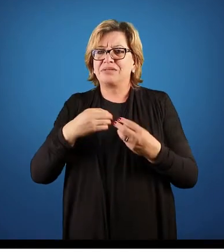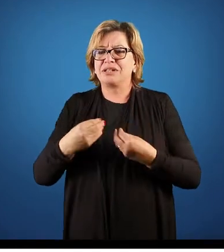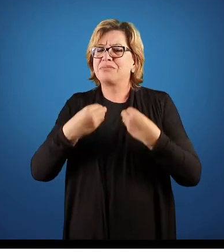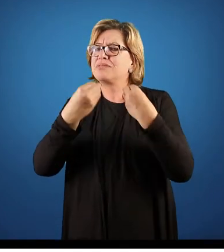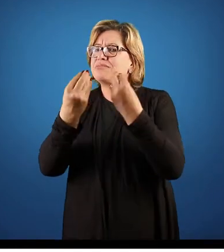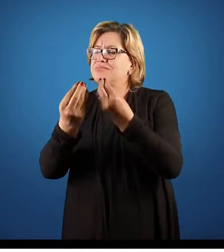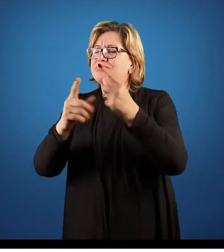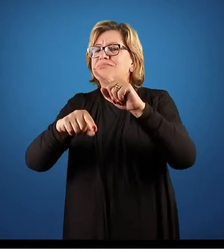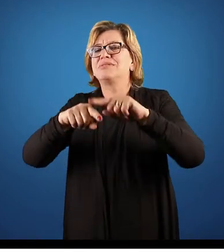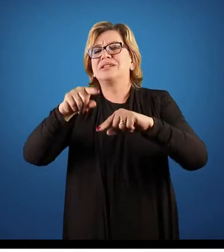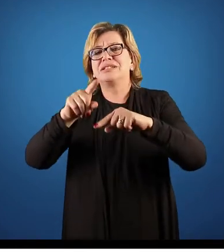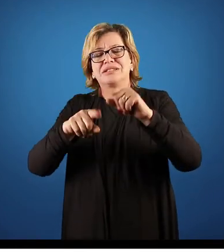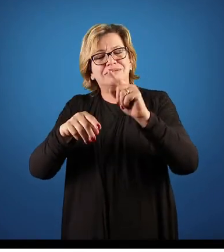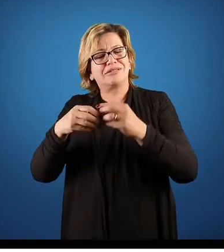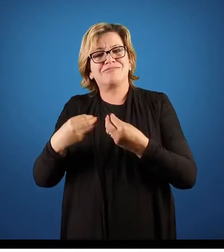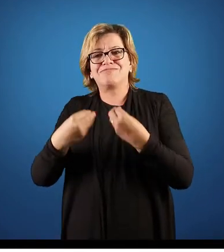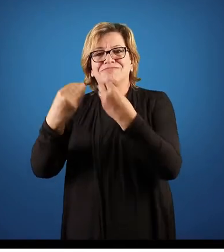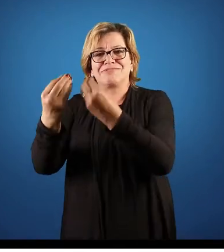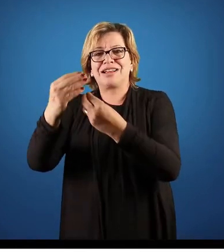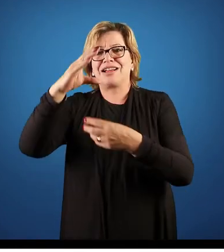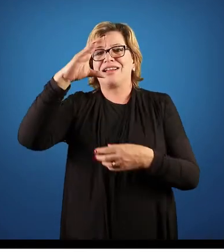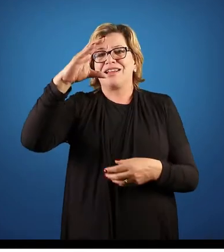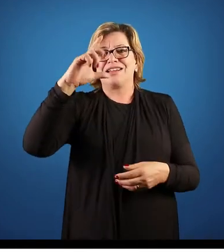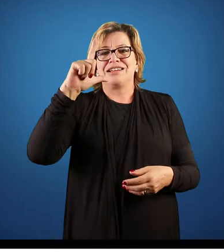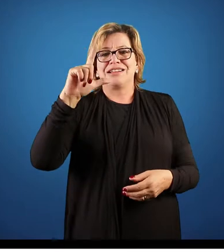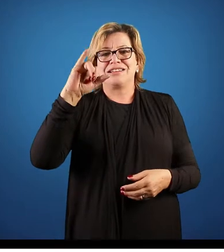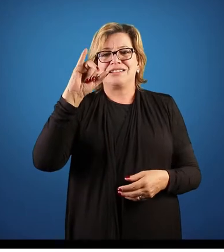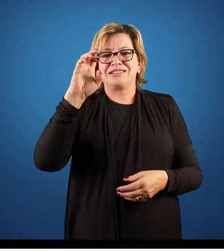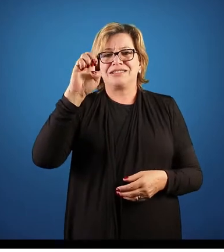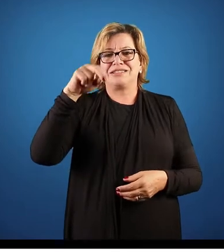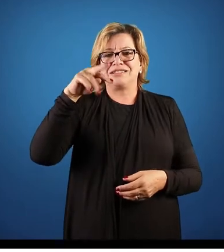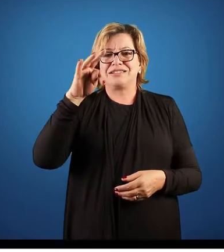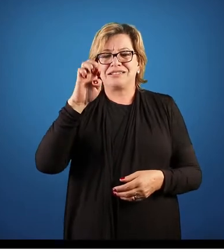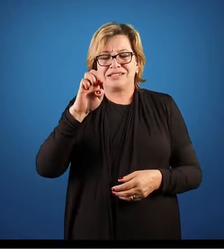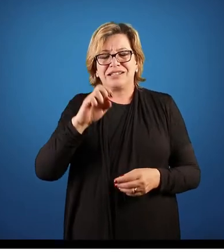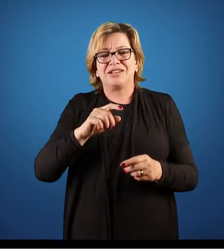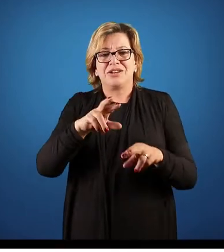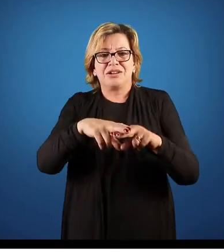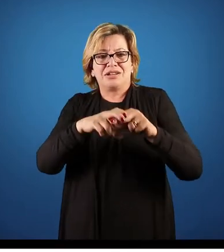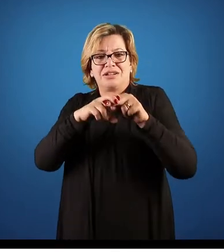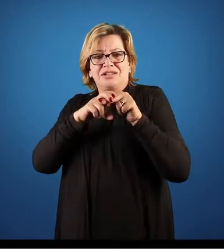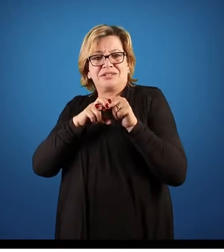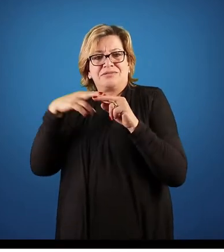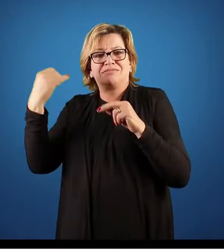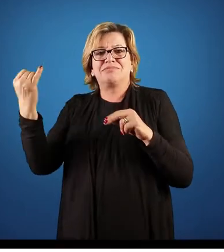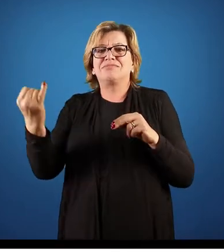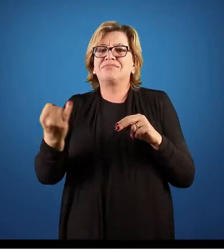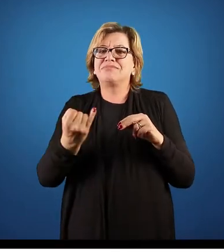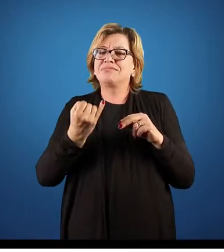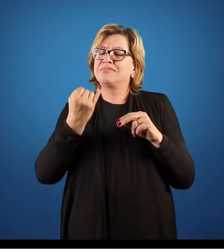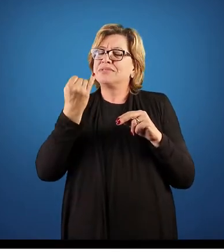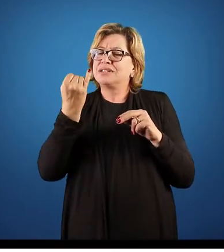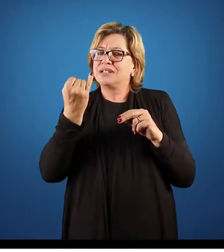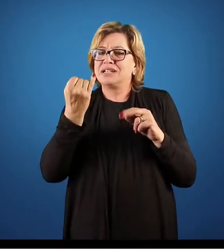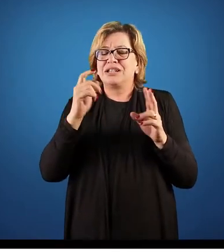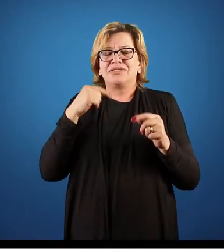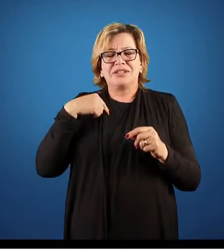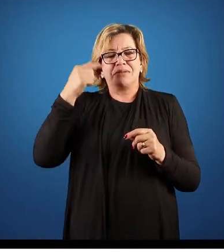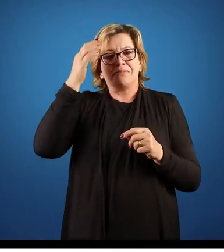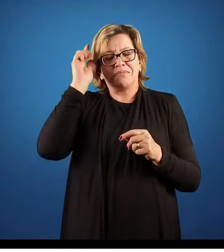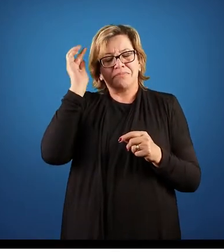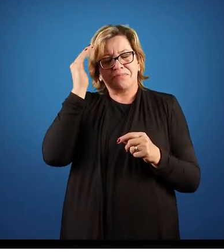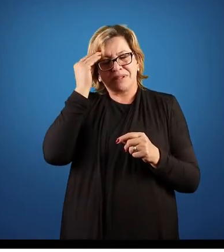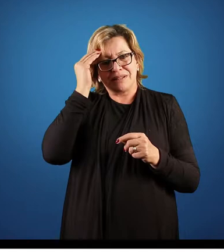produto não é para aquele meu cliente então é muito importante nós entendermos quais são esses processos decisórios dentro da